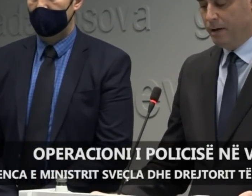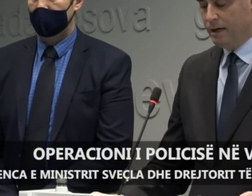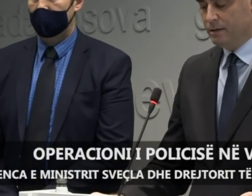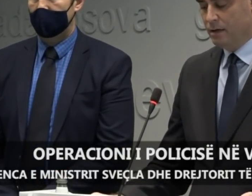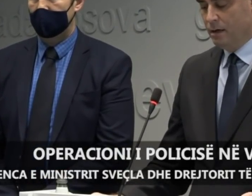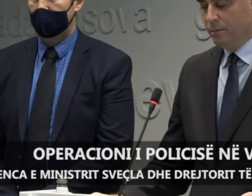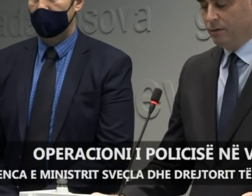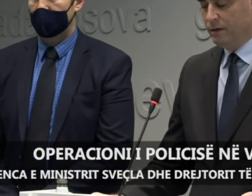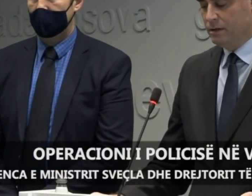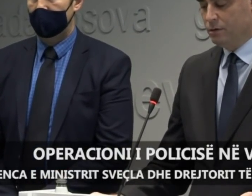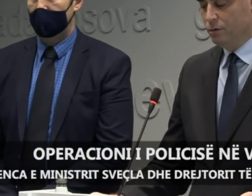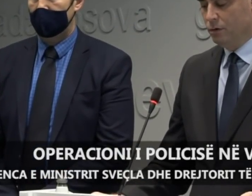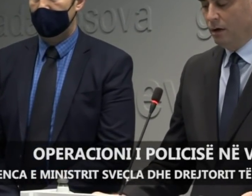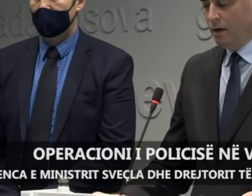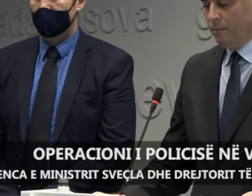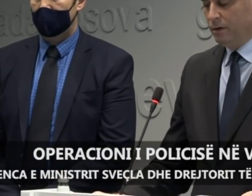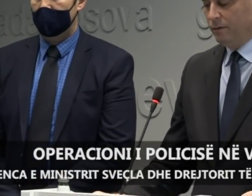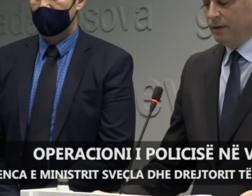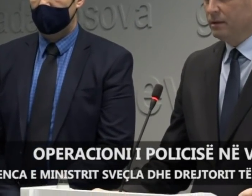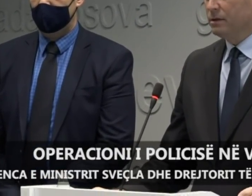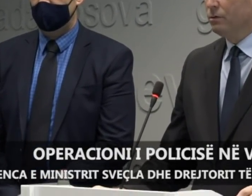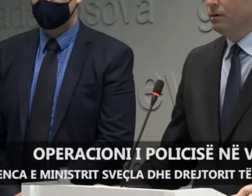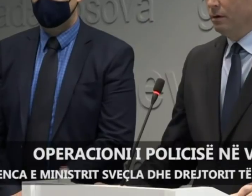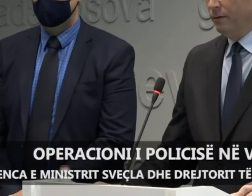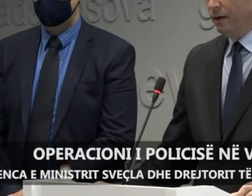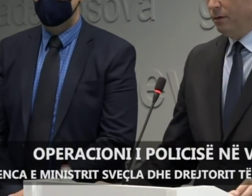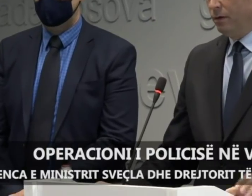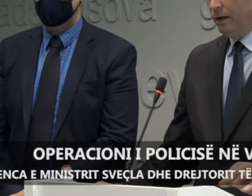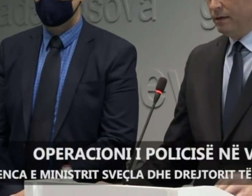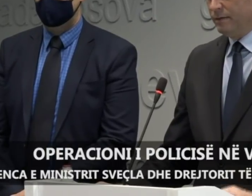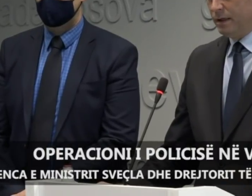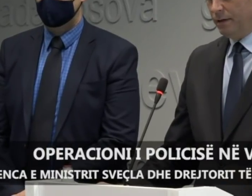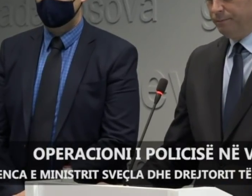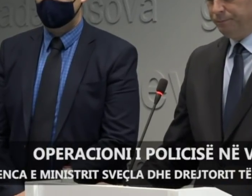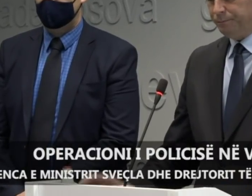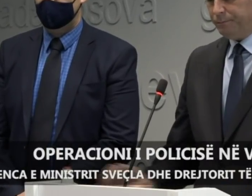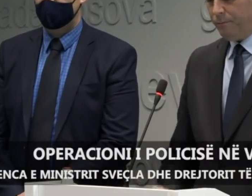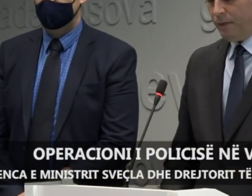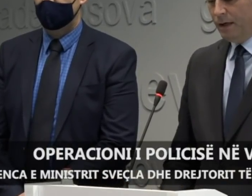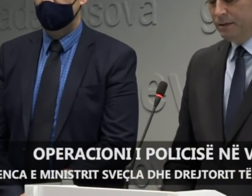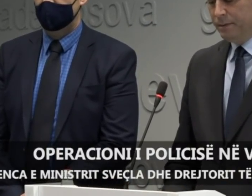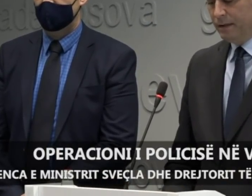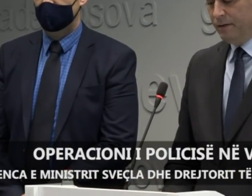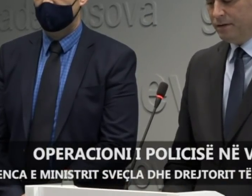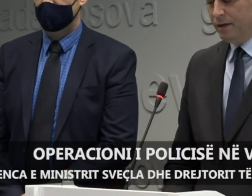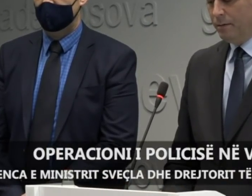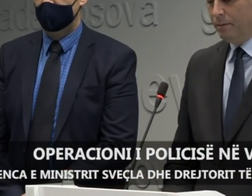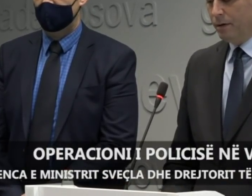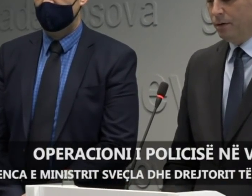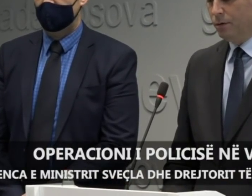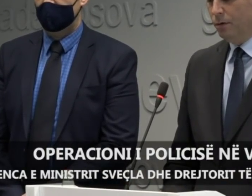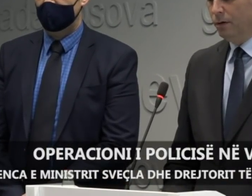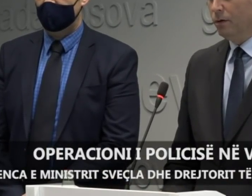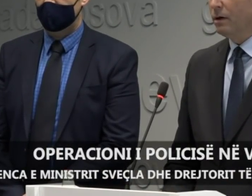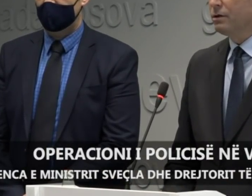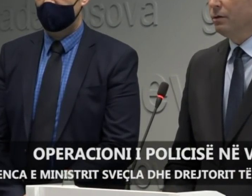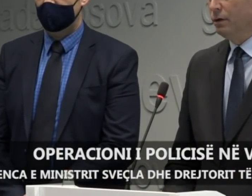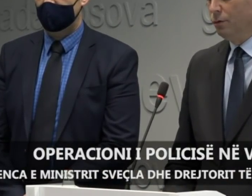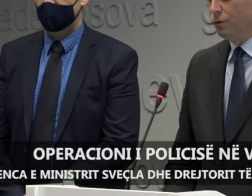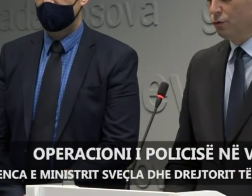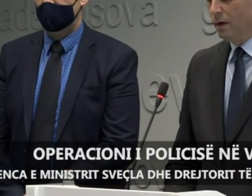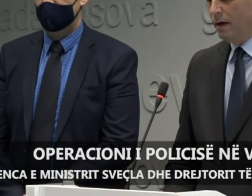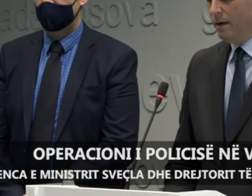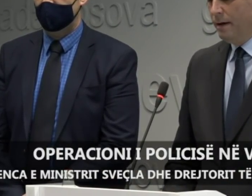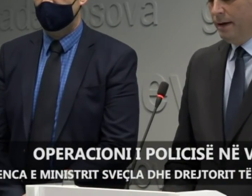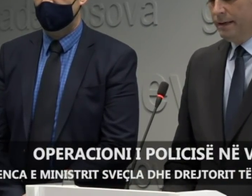Prishtinës, Pejës, Mitrovicës Jugut, Mitrovicës Veriut dhe në Zveçan. Respektivisht ne kemi bërë kontroll në lokacione